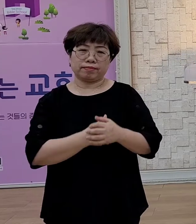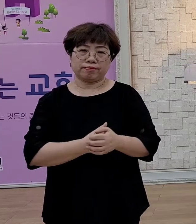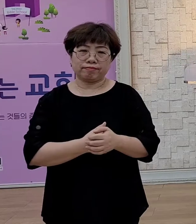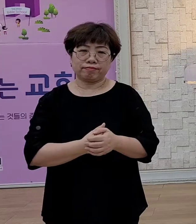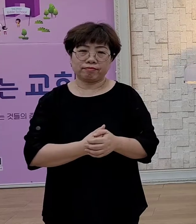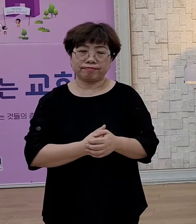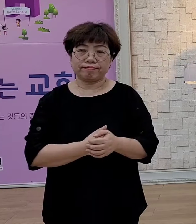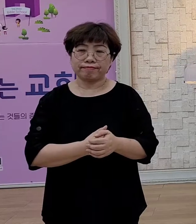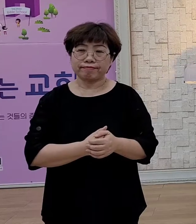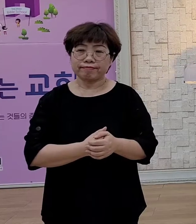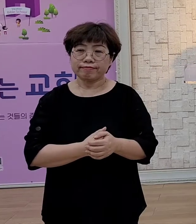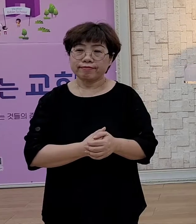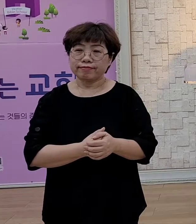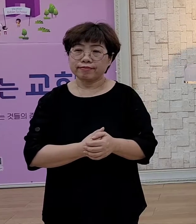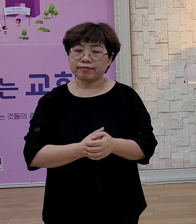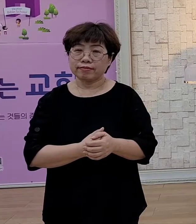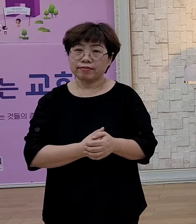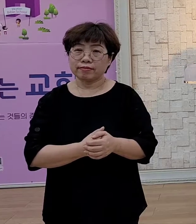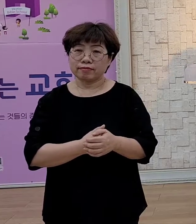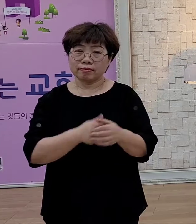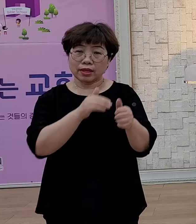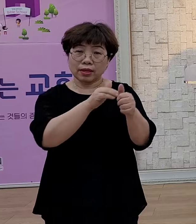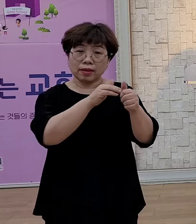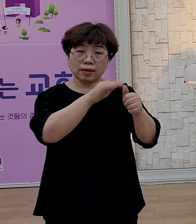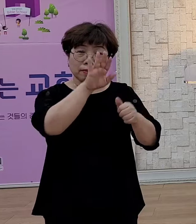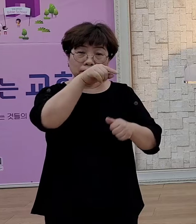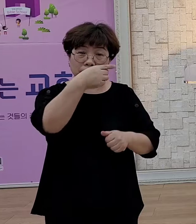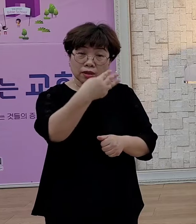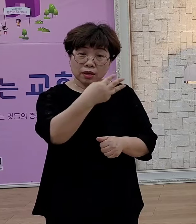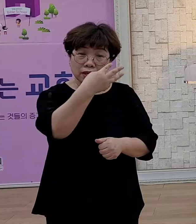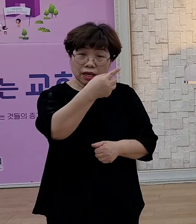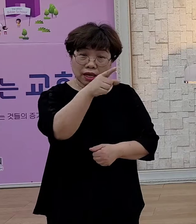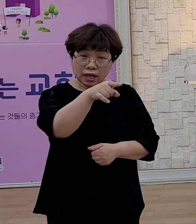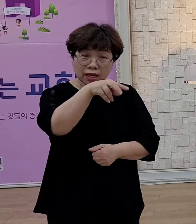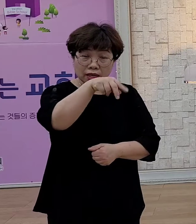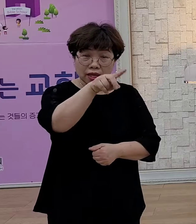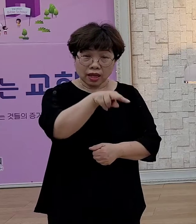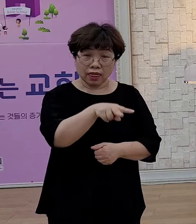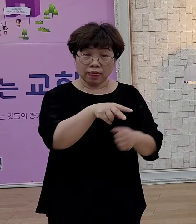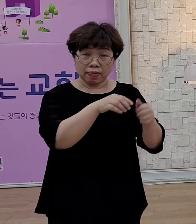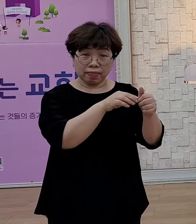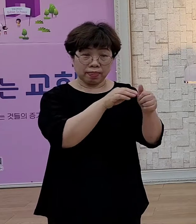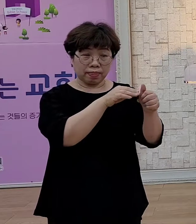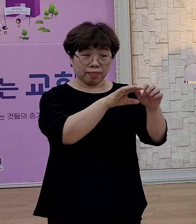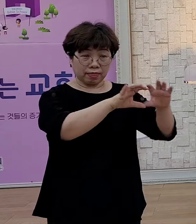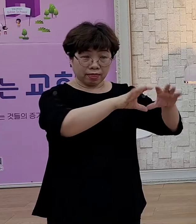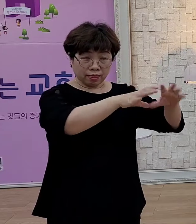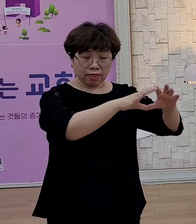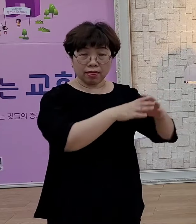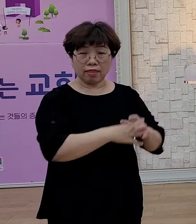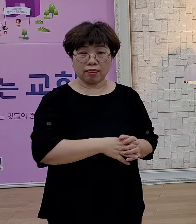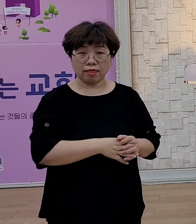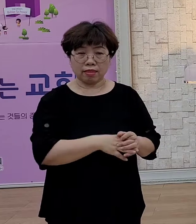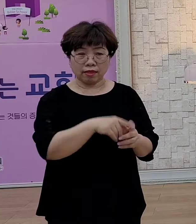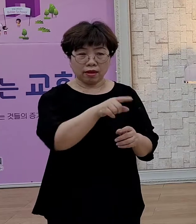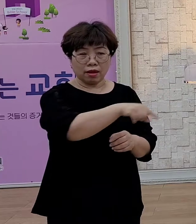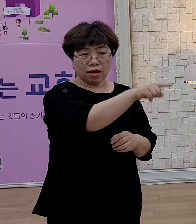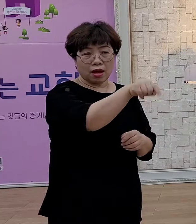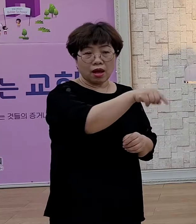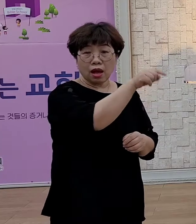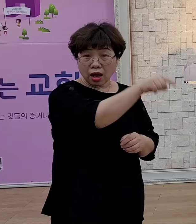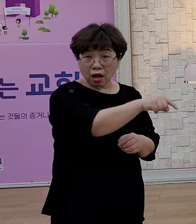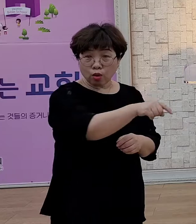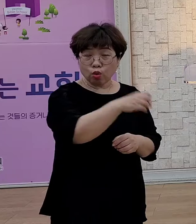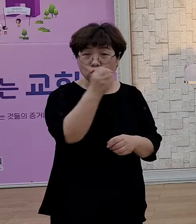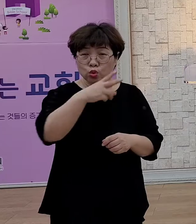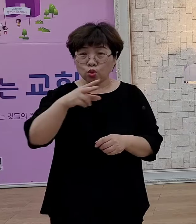그런데 얼마 후에 이게 망명을 하고 거기 좀 있다가 무슨 일이 벌어졌냐면, 하필이면 이 블레셋하고